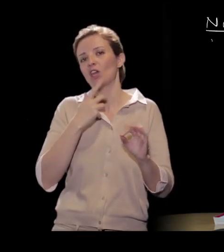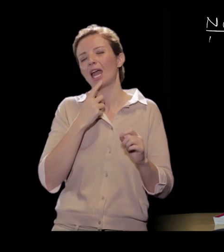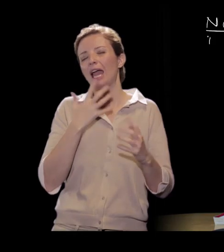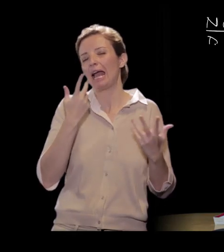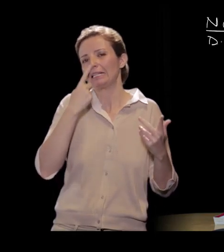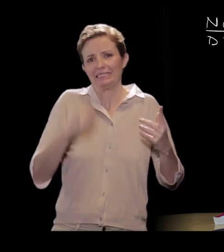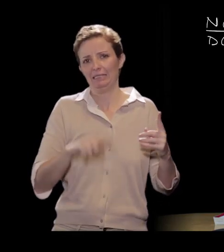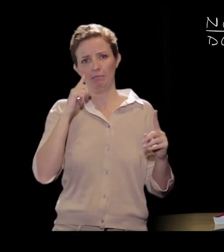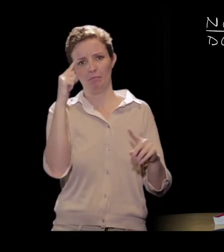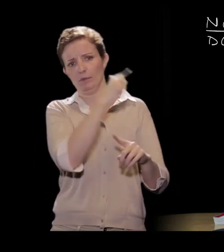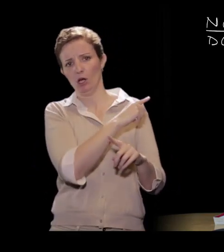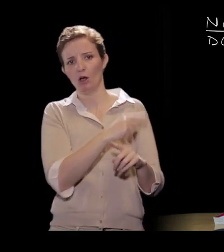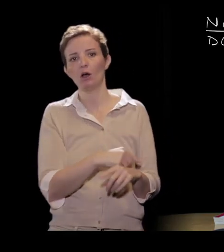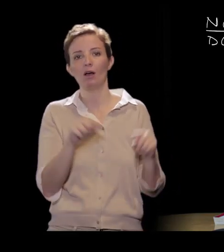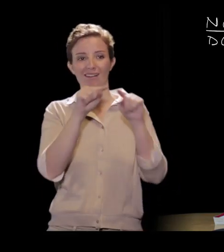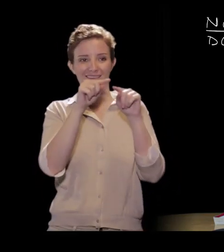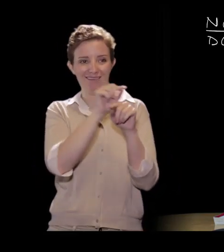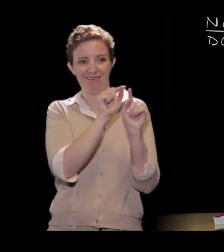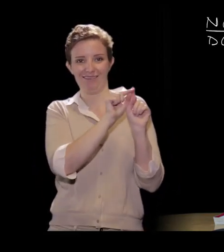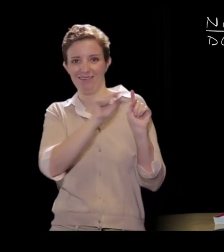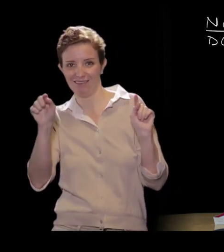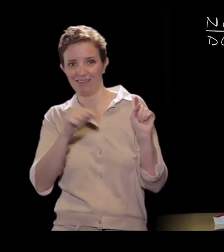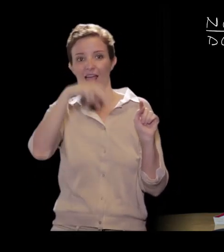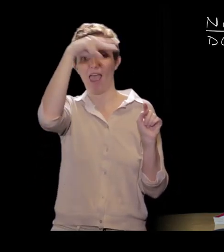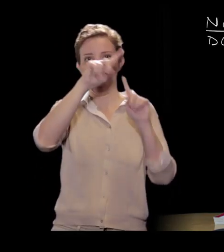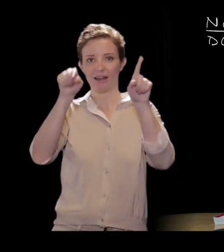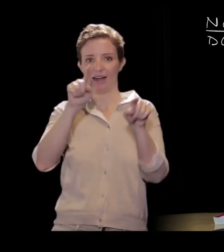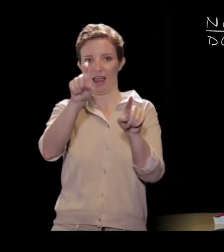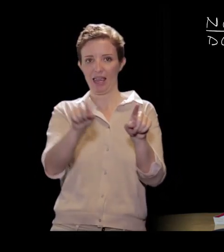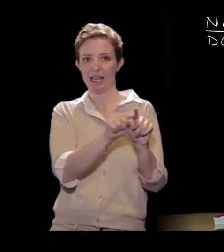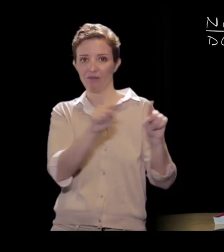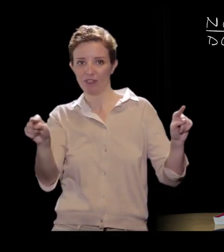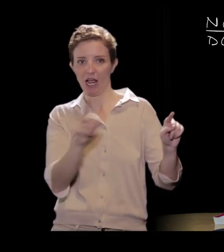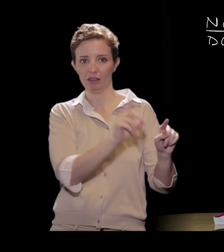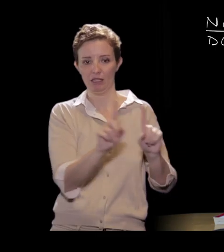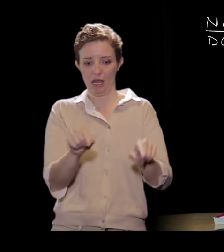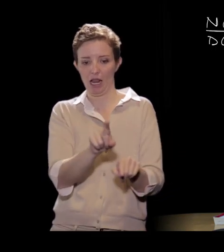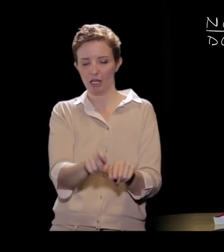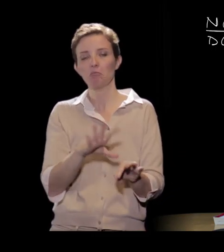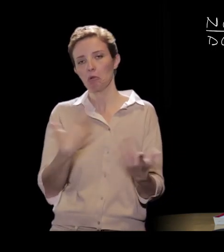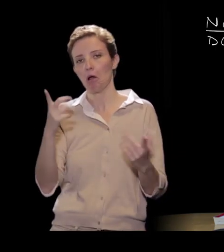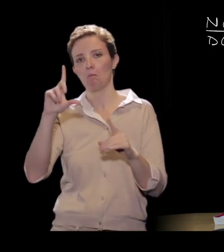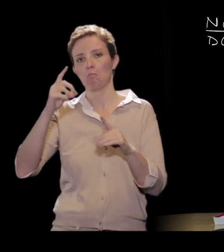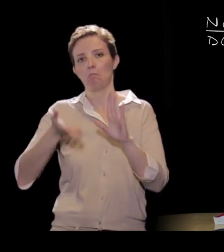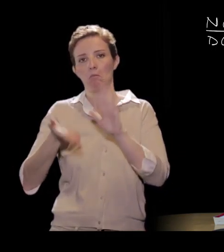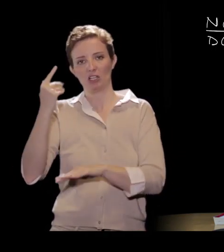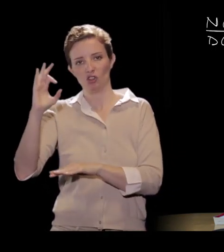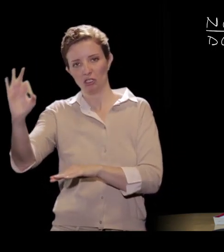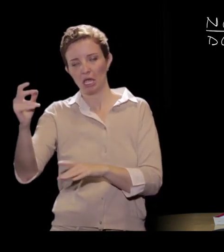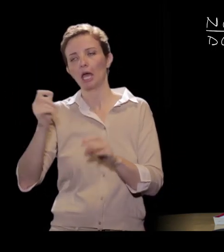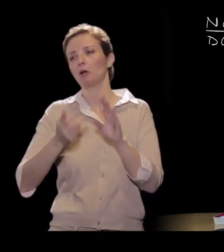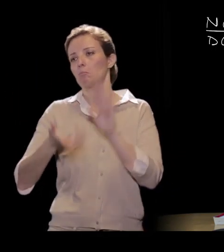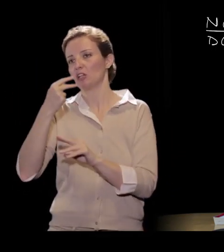nx fra l'altro dx quindi numeratore fratto denominatore maggiore di zero maggiore o uguale a zero oppure minore di